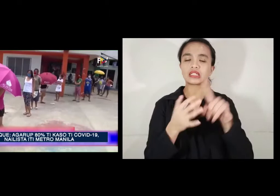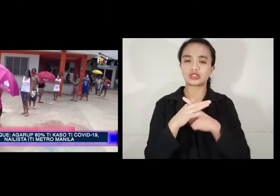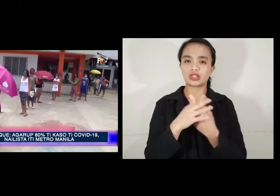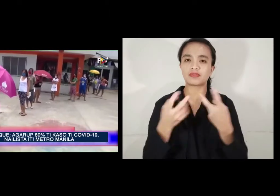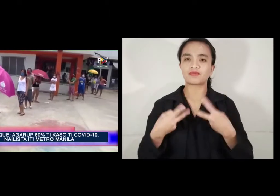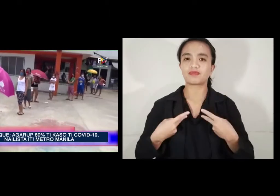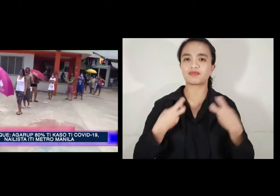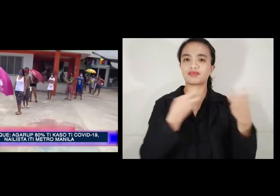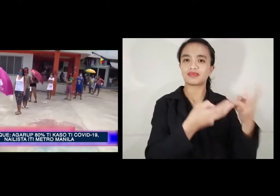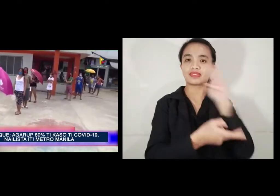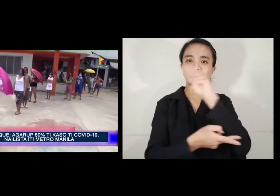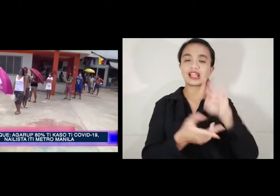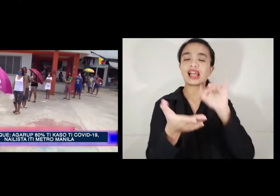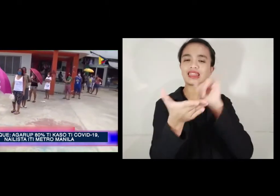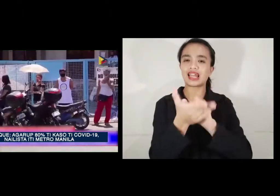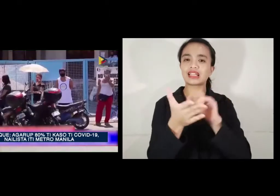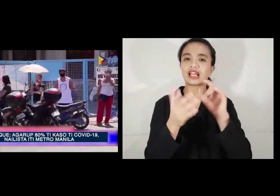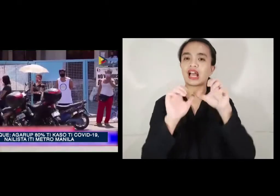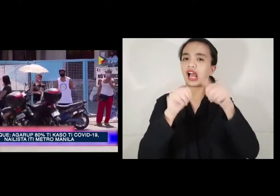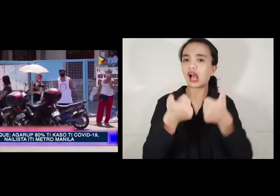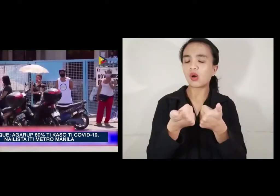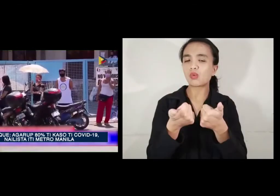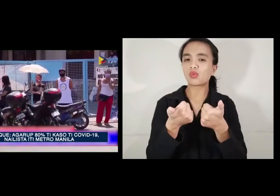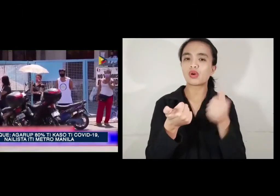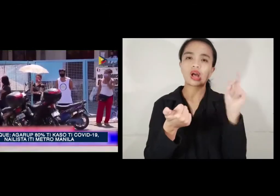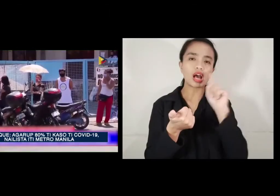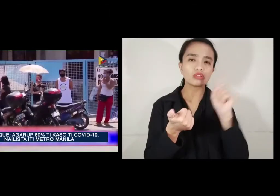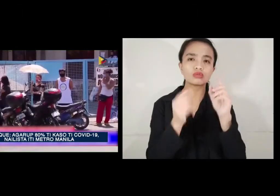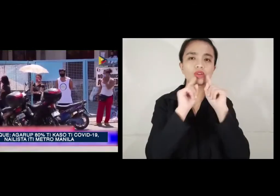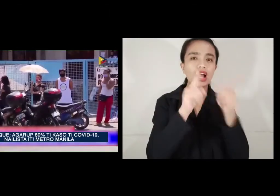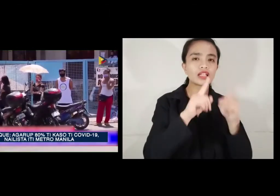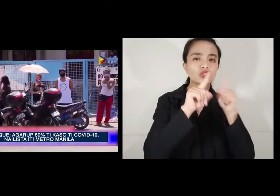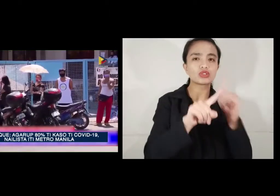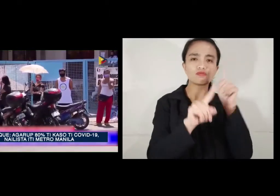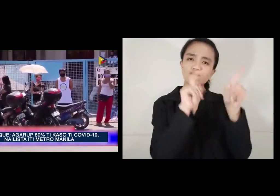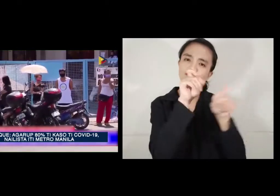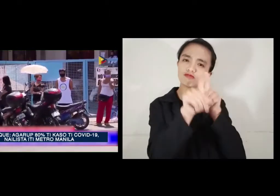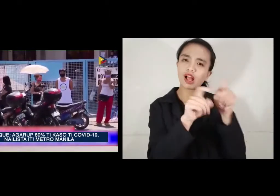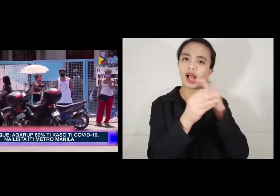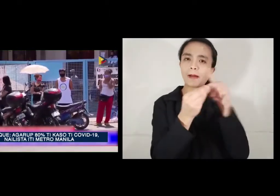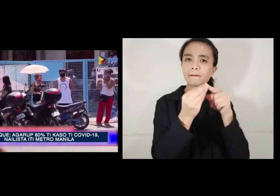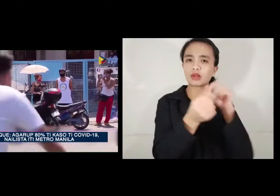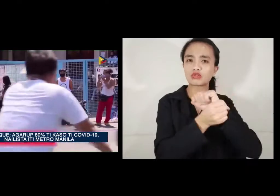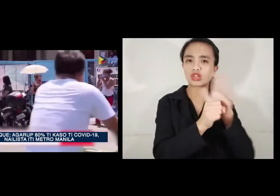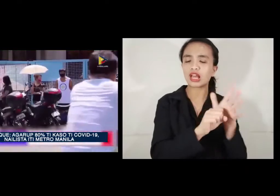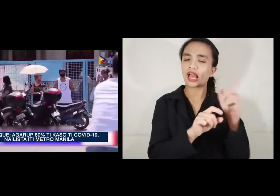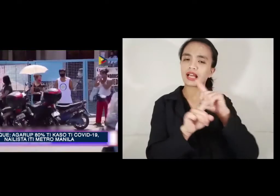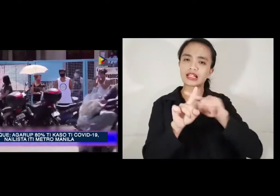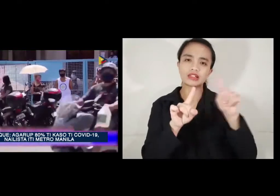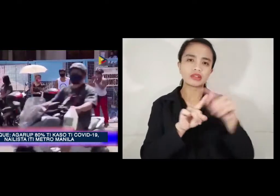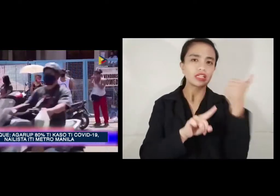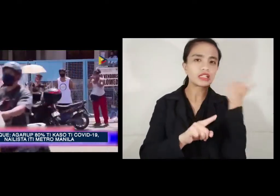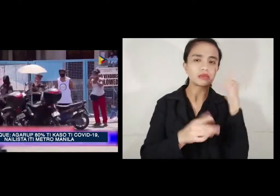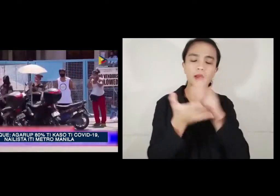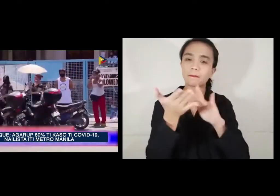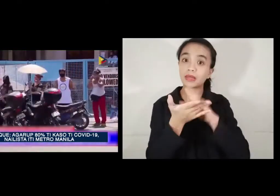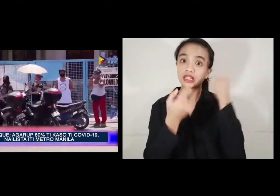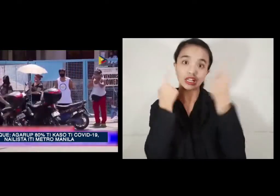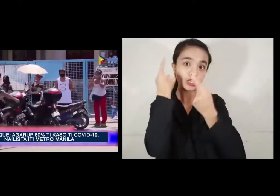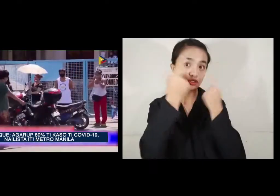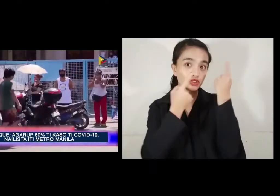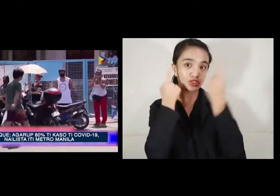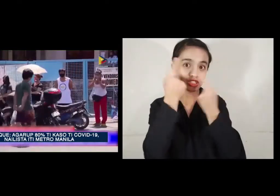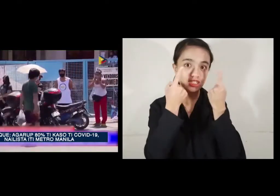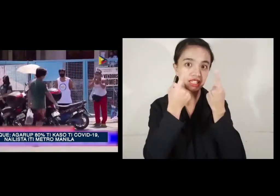Maynila. Isot gapuna, atap numasungbatan dagiti suludsod mainaig iti COVID-19 wenno da dumapay a medical concern dagiti